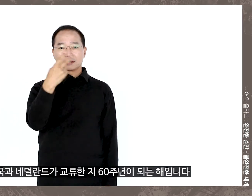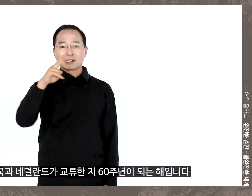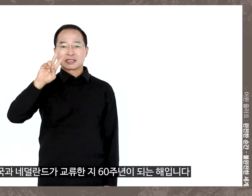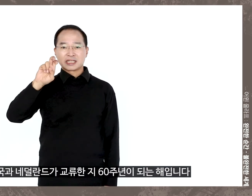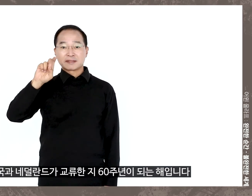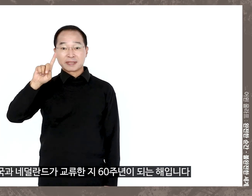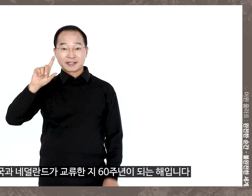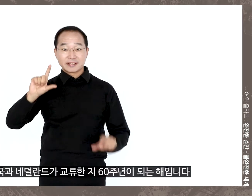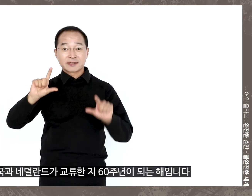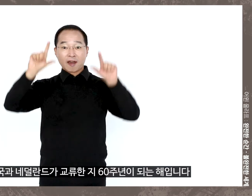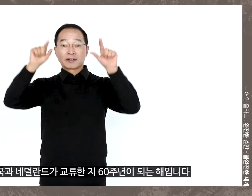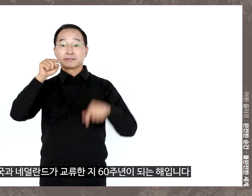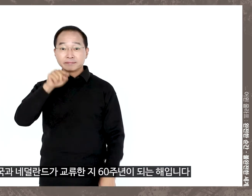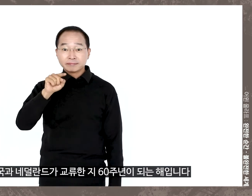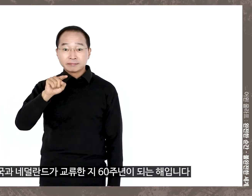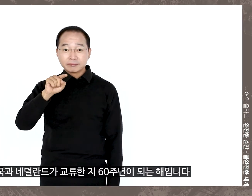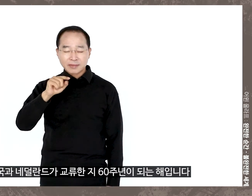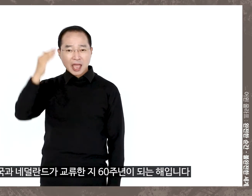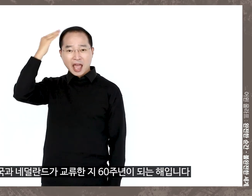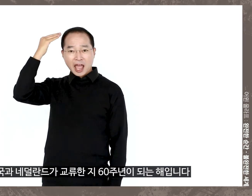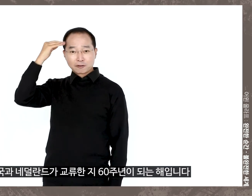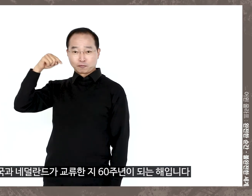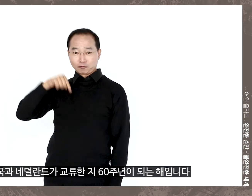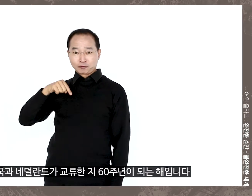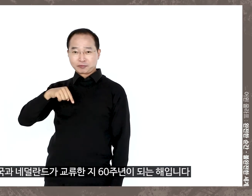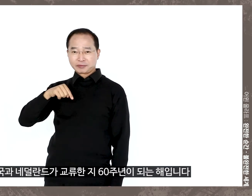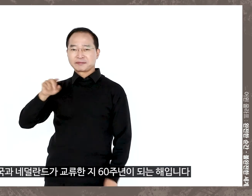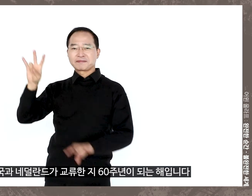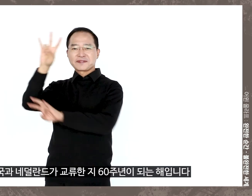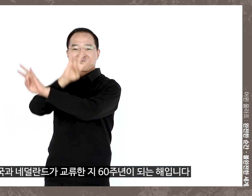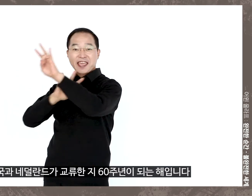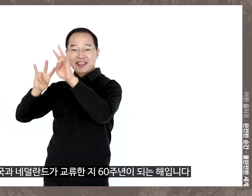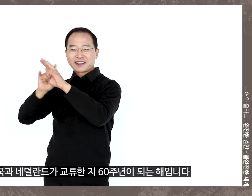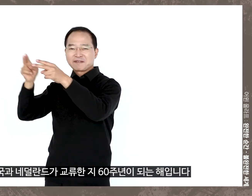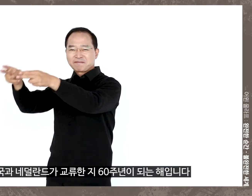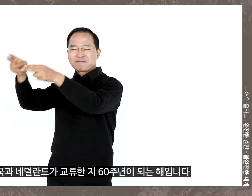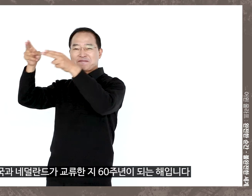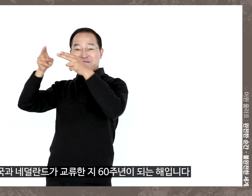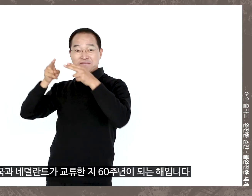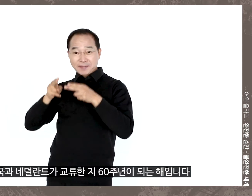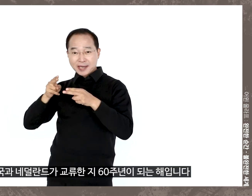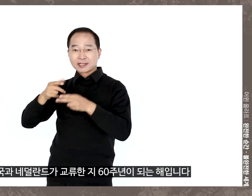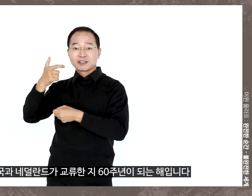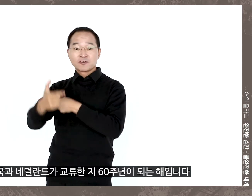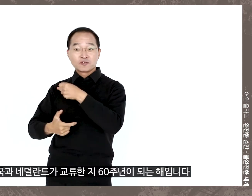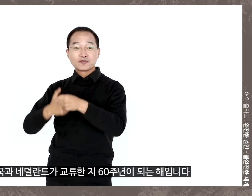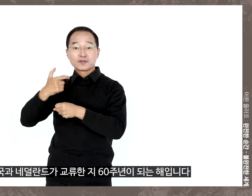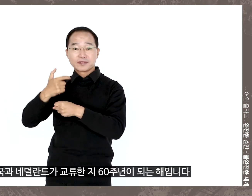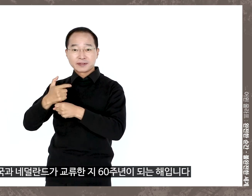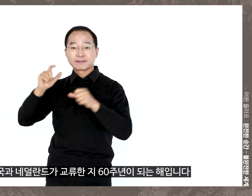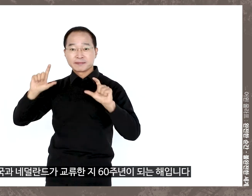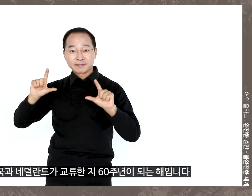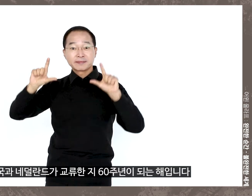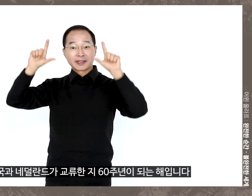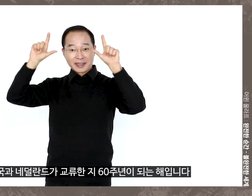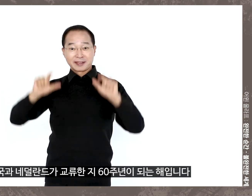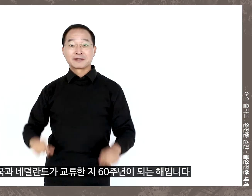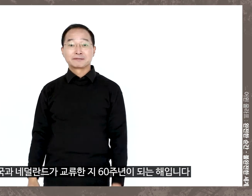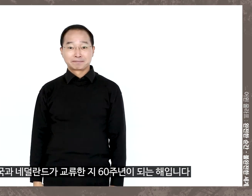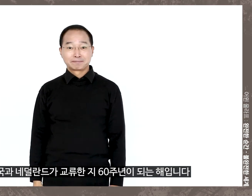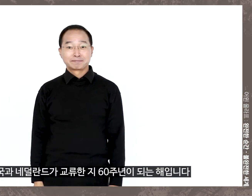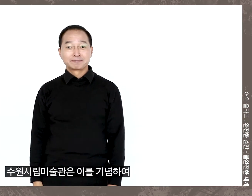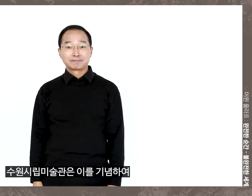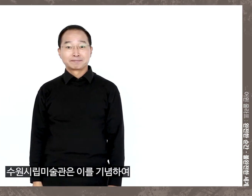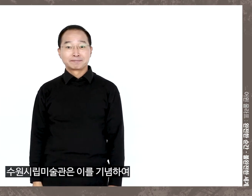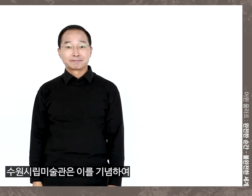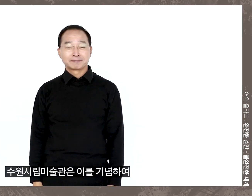(2021년은) 한국과 네덜란드가 교류한 지 60주년이 되는 해입니다.